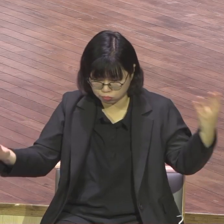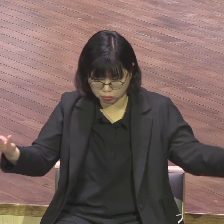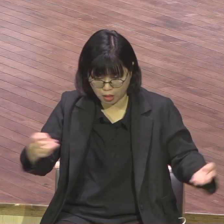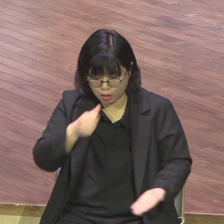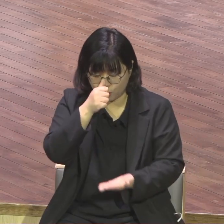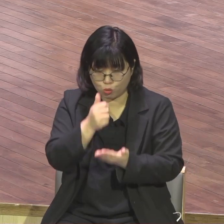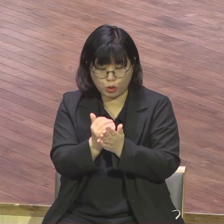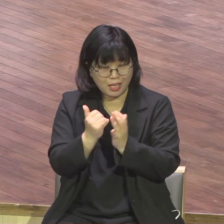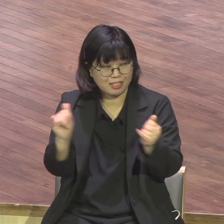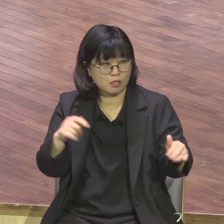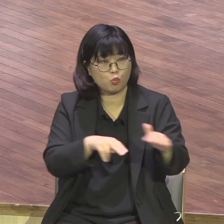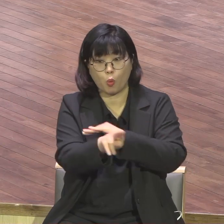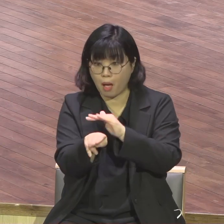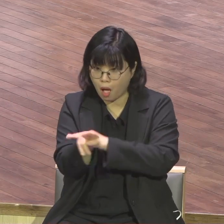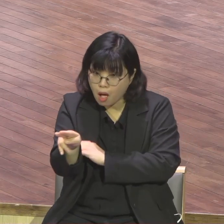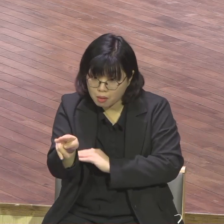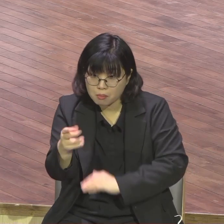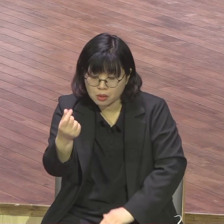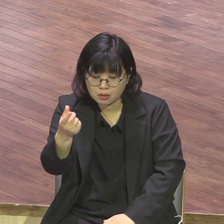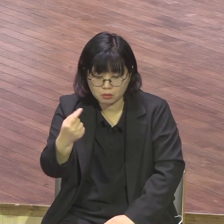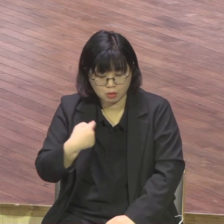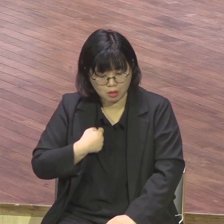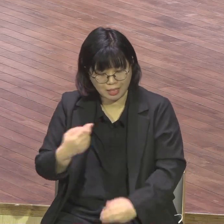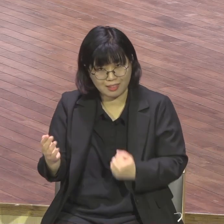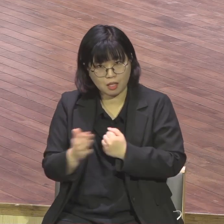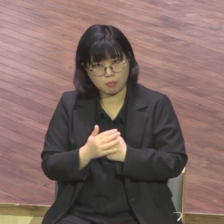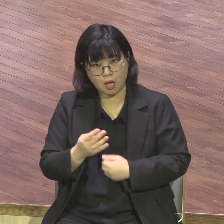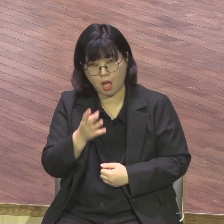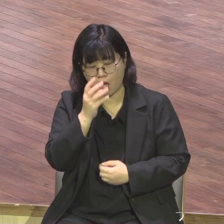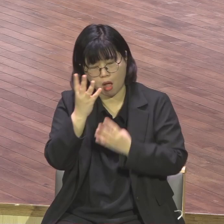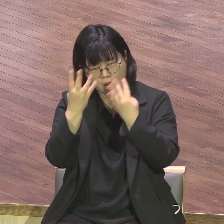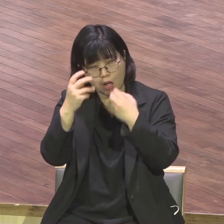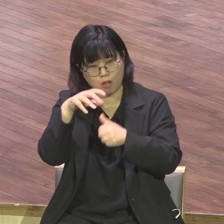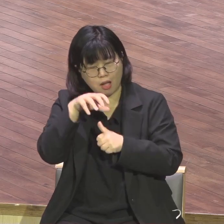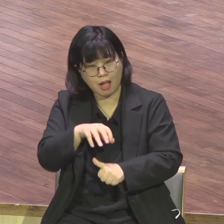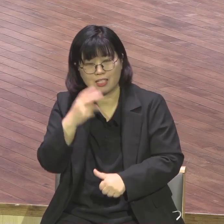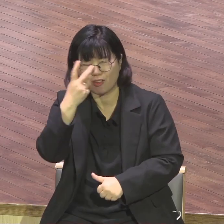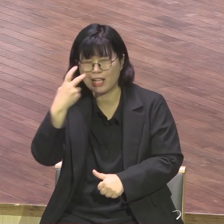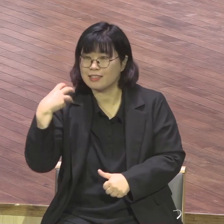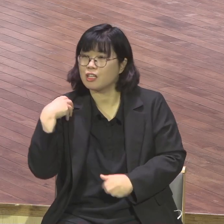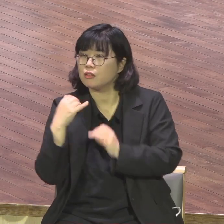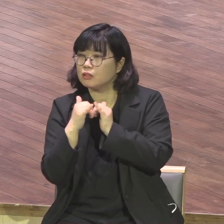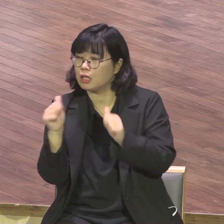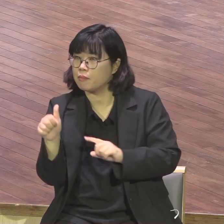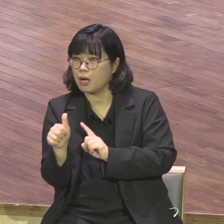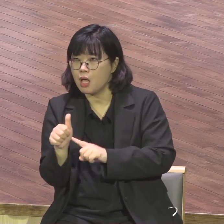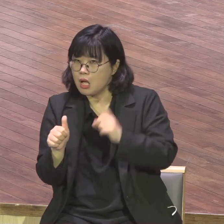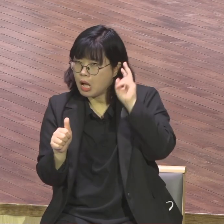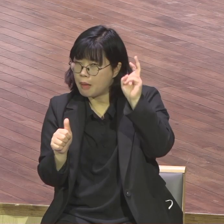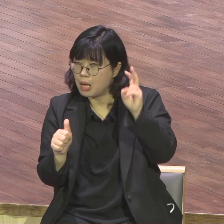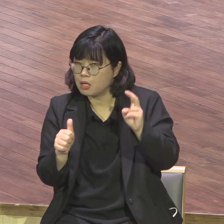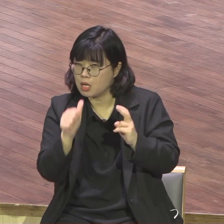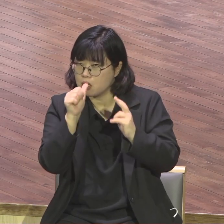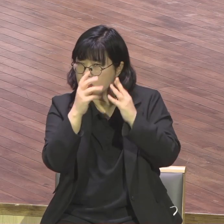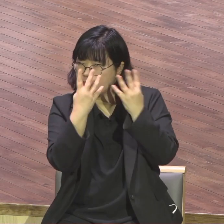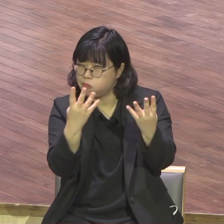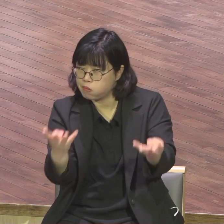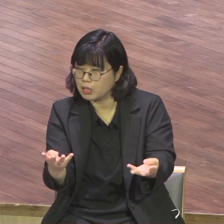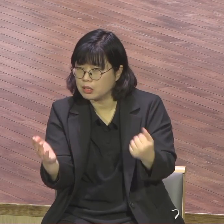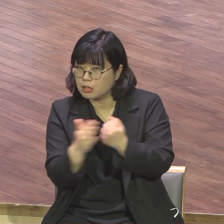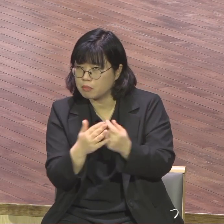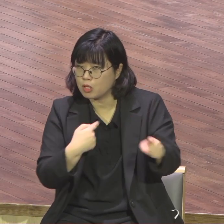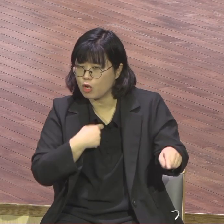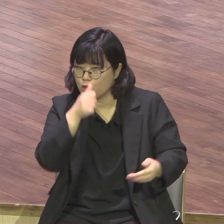도망가잖아요. 간수가 아 옥문이 다 열리지니까 아이고 간수들 이 죄수들 다 도망갔구나. 그